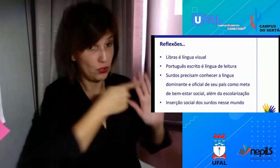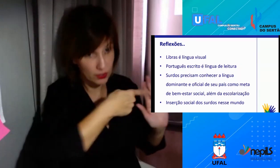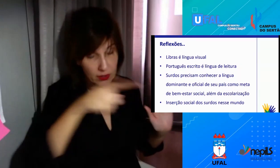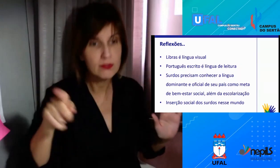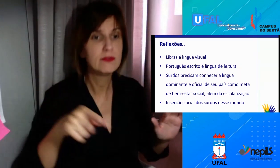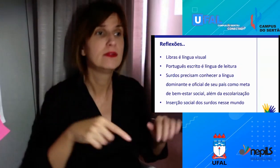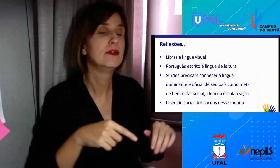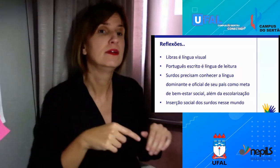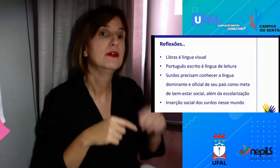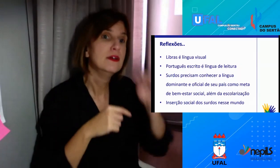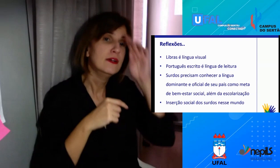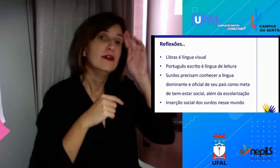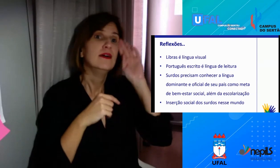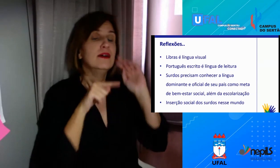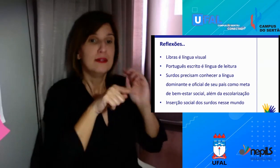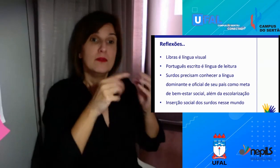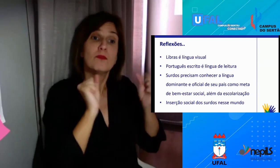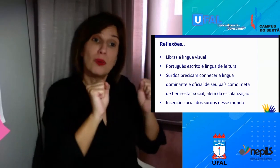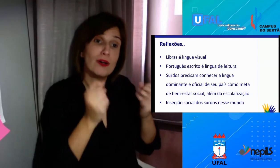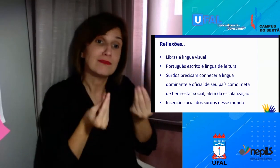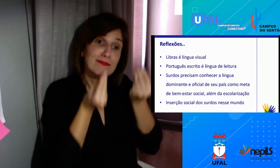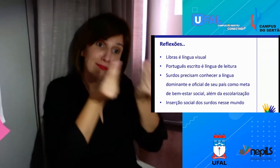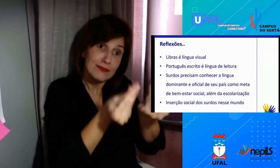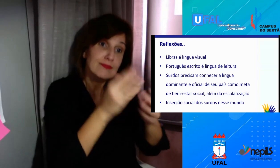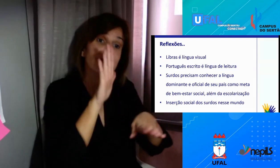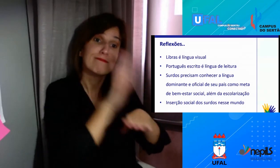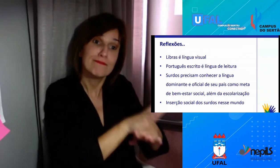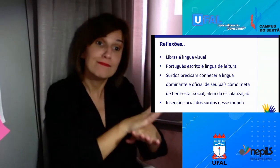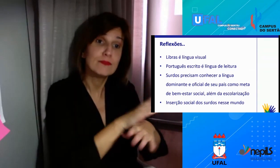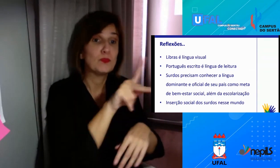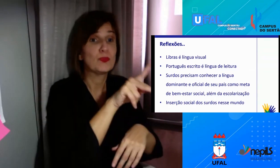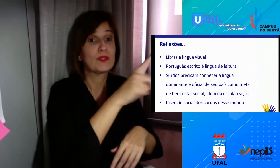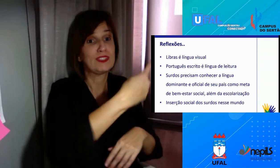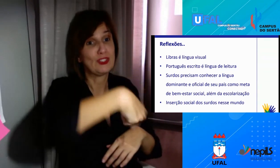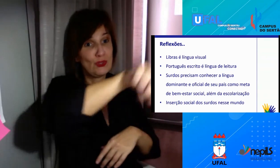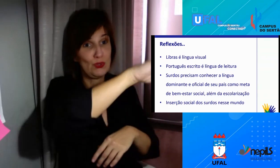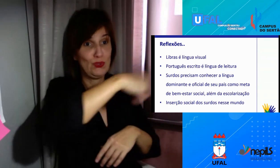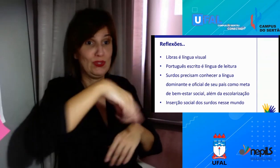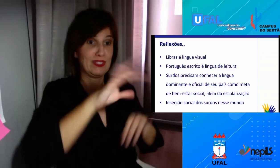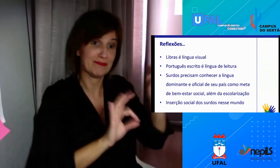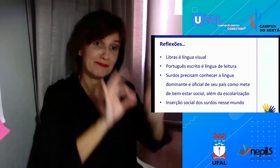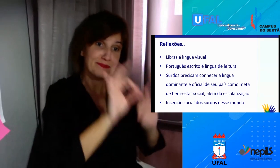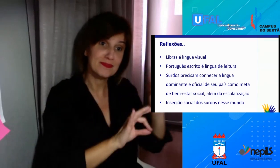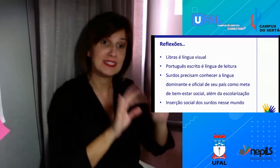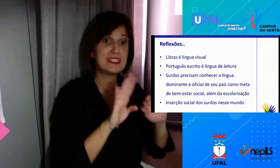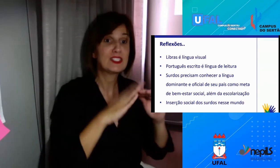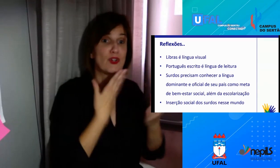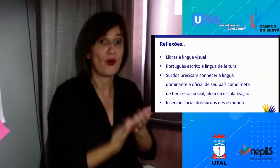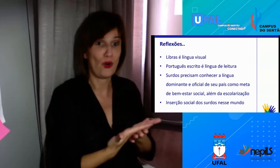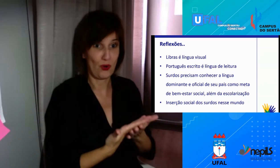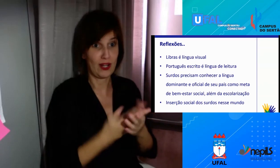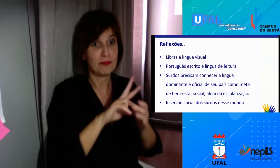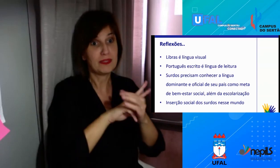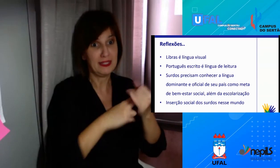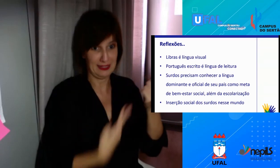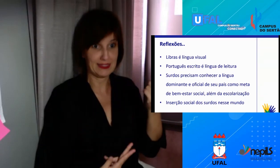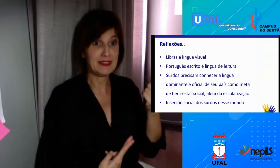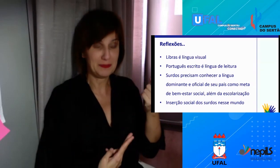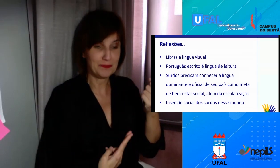todo o detalhamento de como deve ser feita a educação bilíngue em todos os seus níveis de instrução,